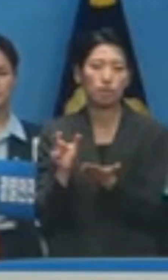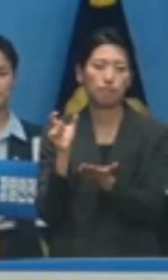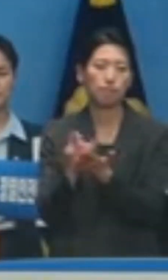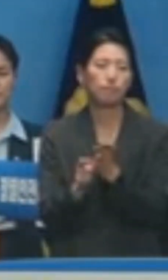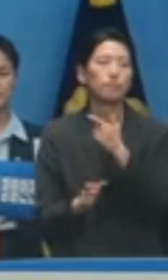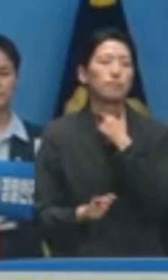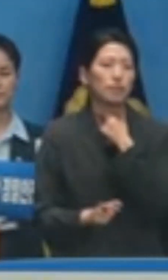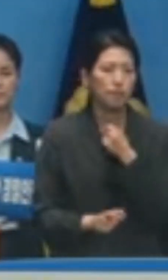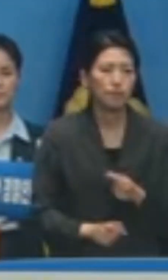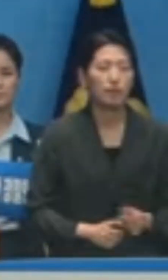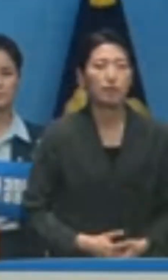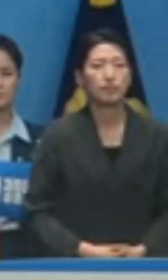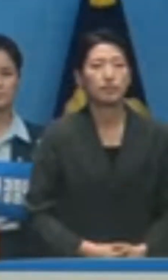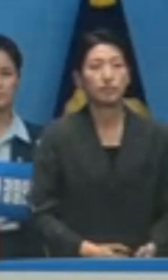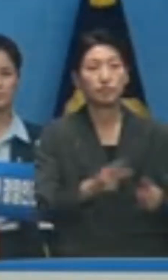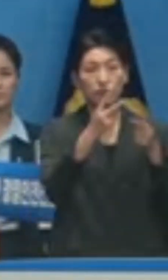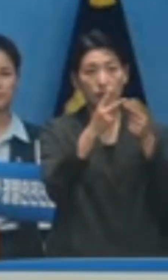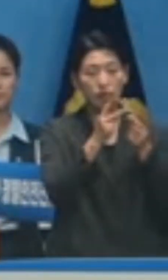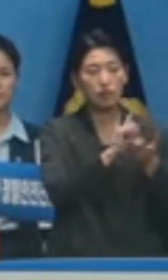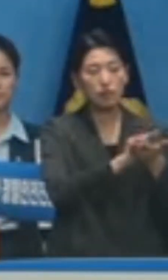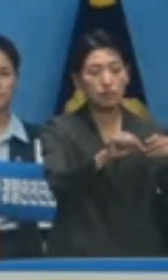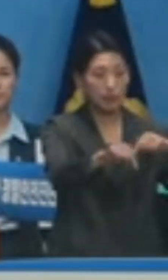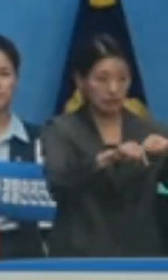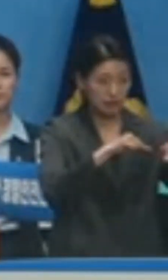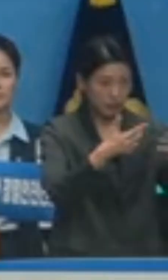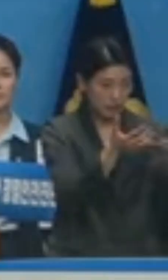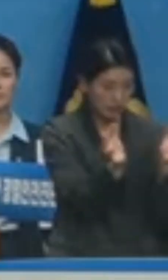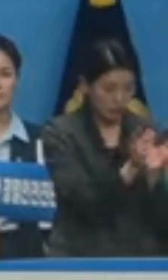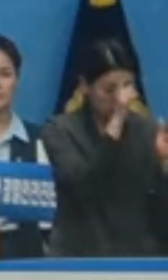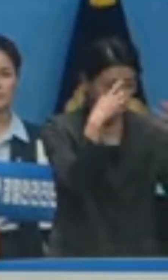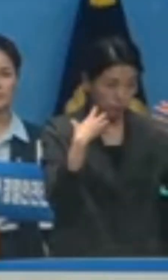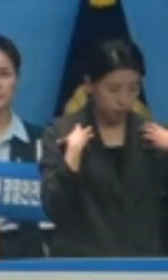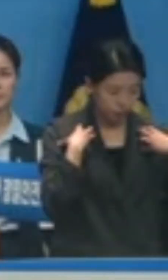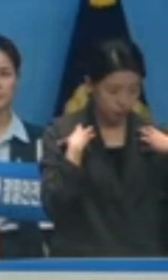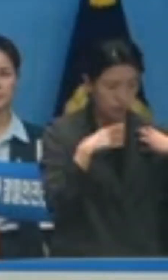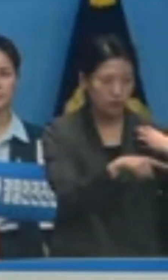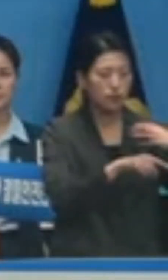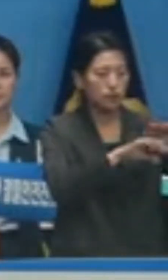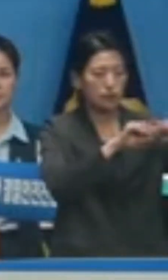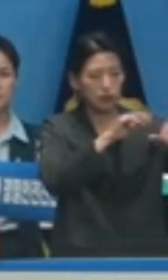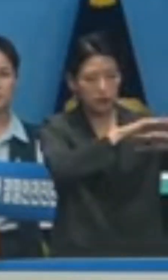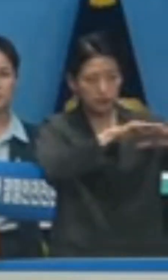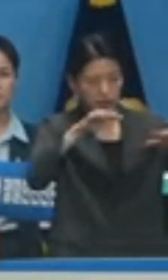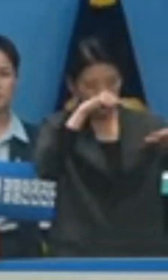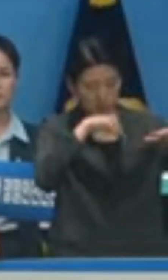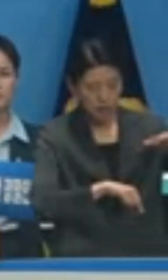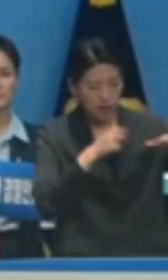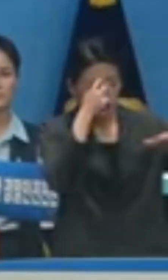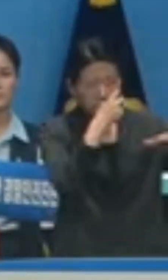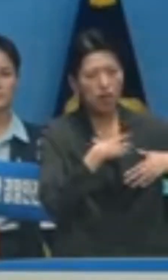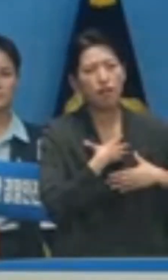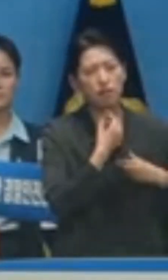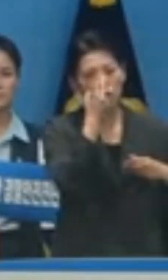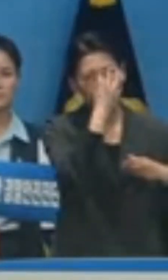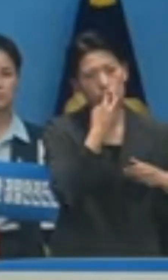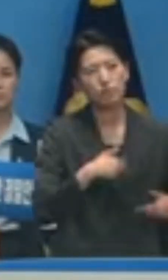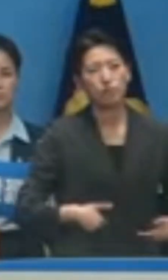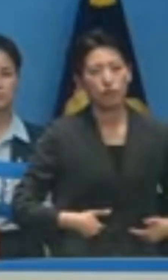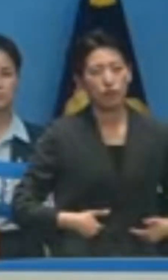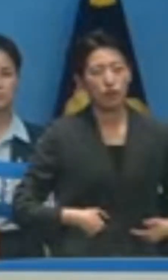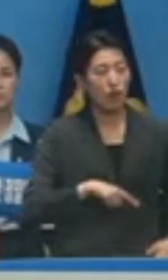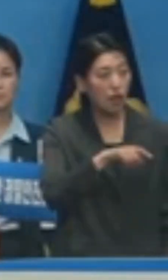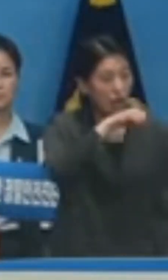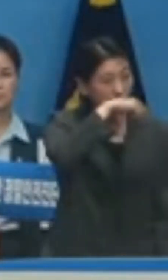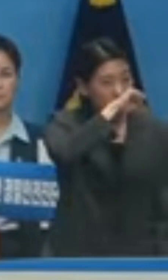다음으로 지방자치단체의 지하안전관리 역량을 키우겠습니다. 인력과 예산이 부족해 제대로 된 점검을